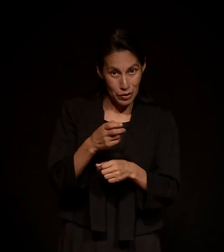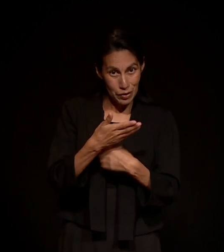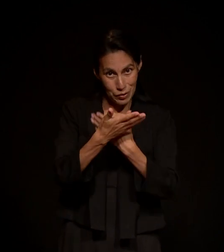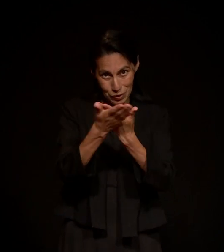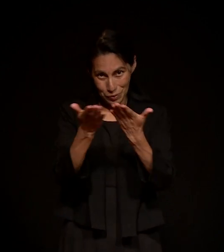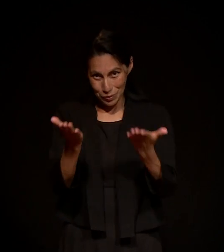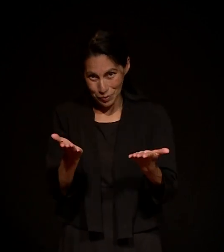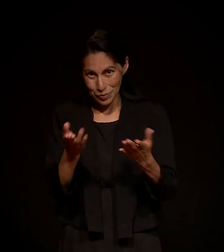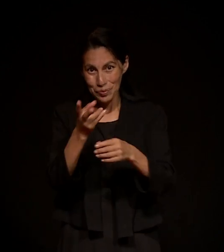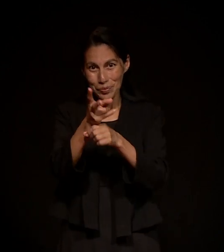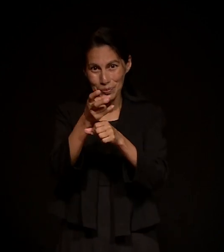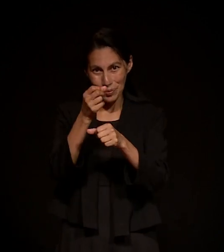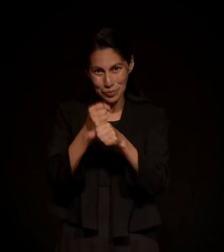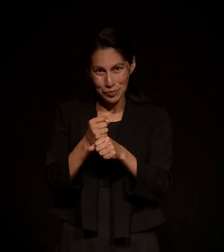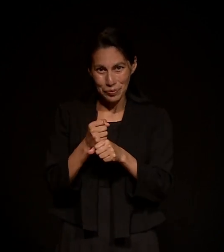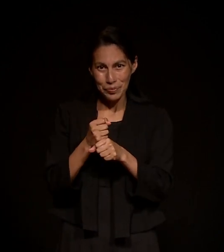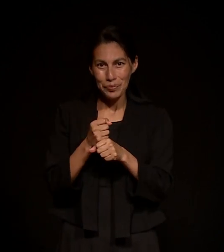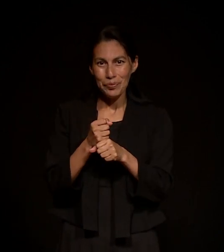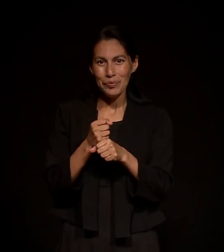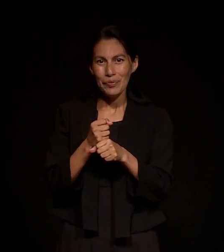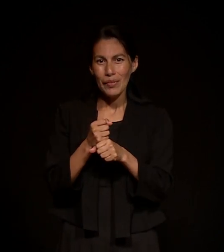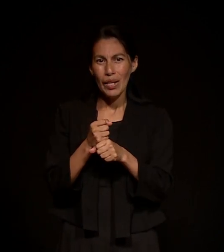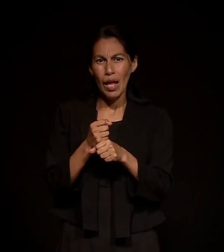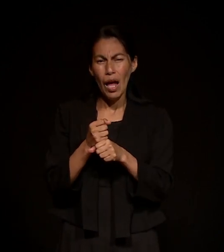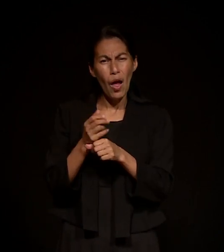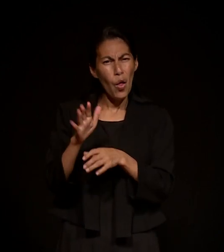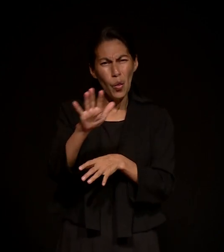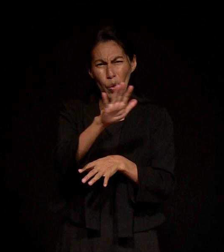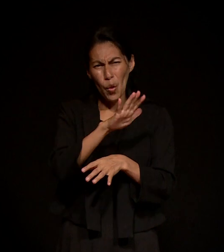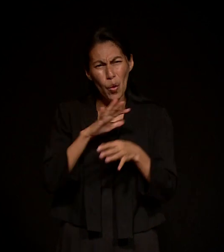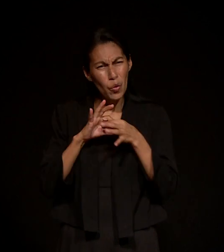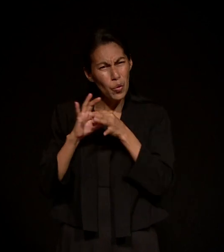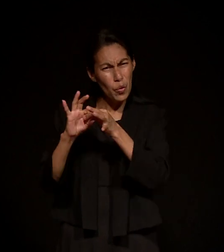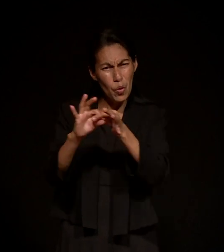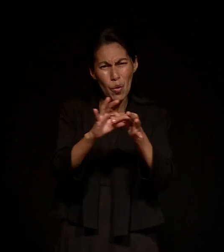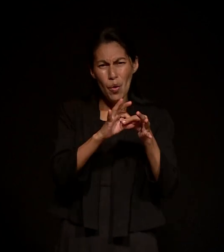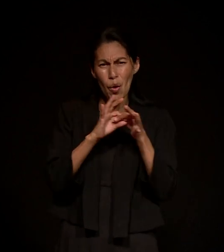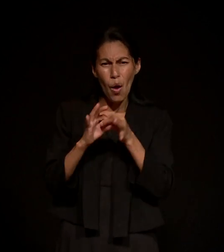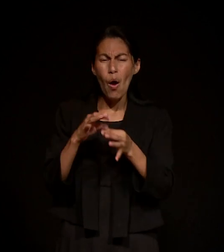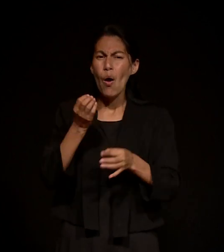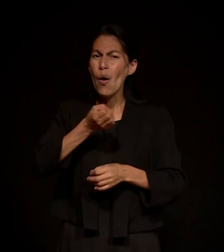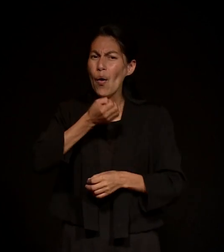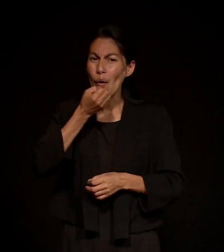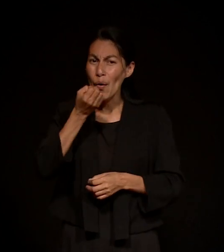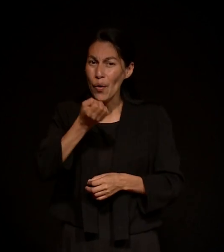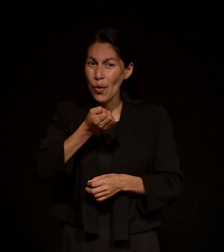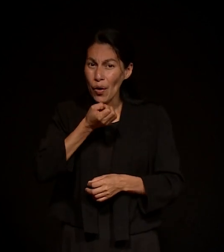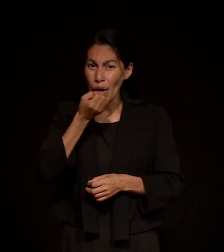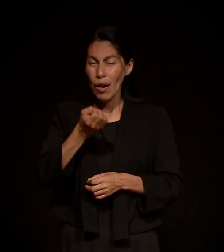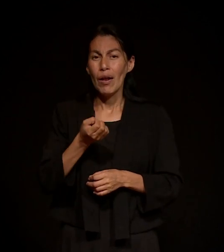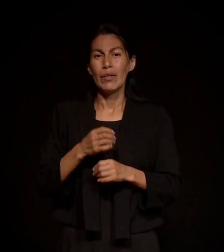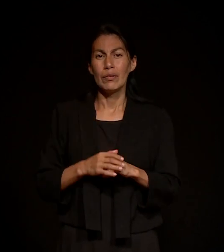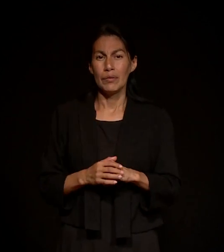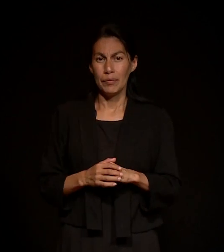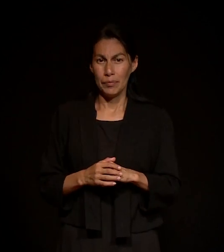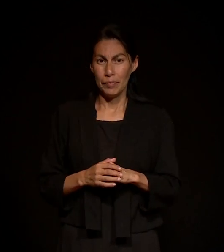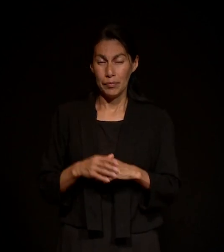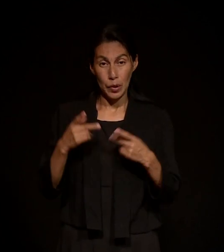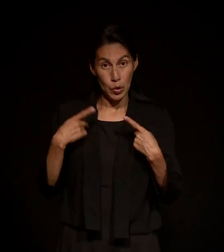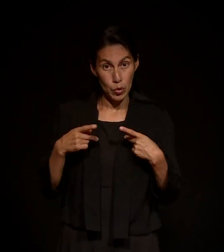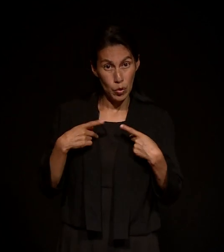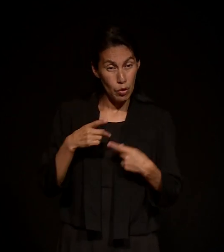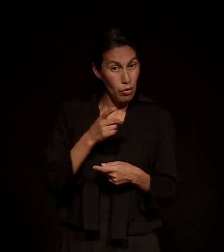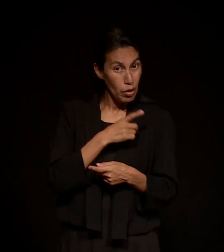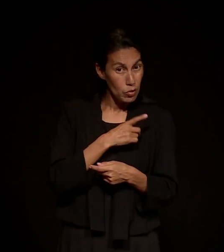eso invitamos a todos ustedes a que nos unamos en oración. Que nadie debe